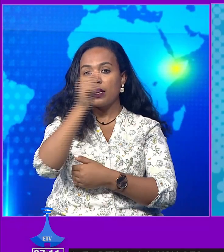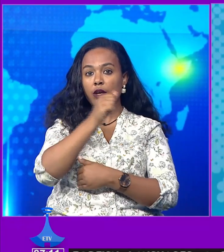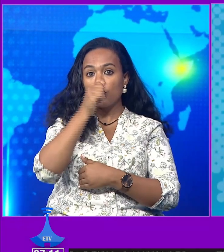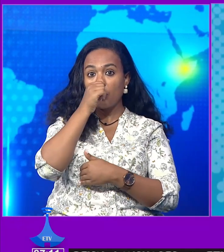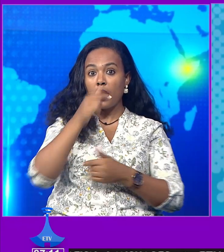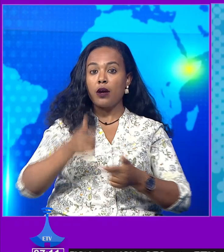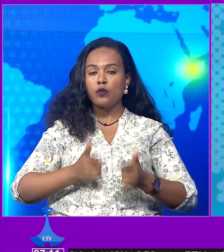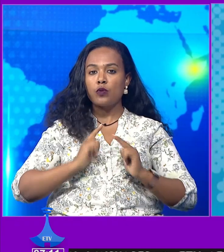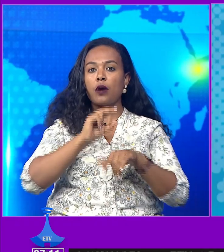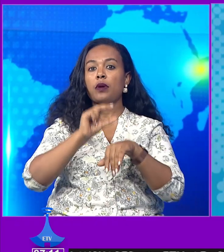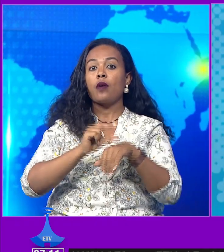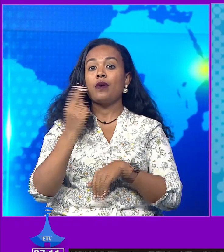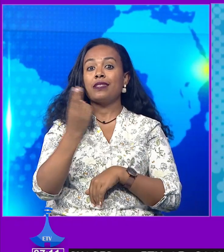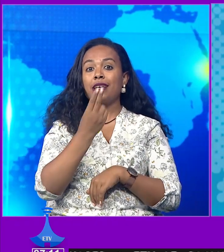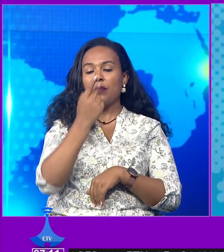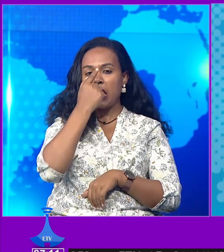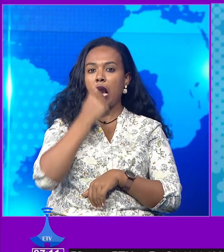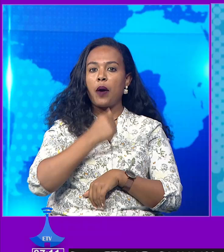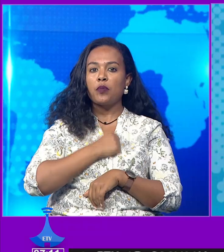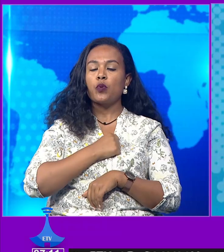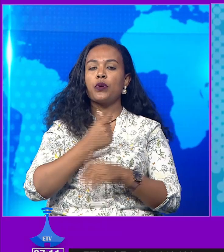ጋር ብሔራዊ ጥቅሟ ጋር አምኖ ይሄ መንግስት